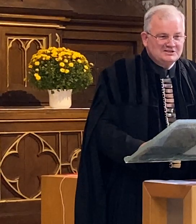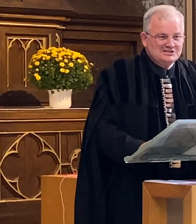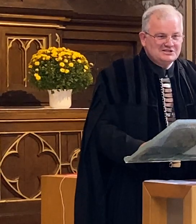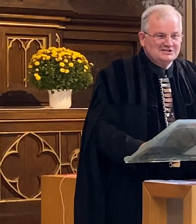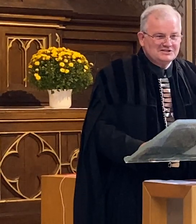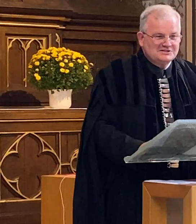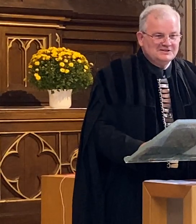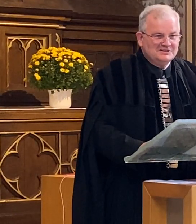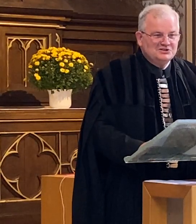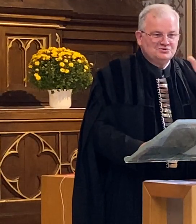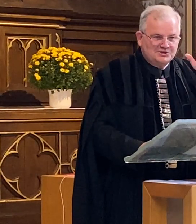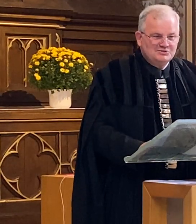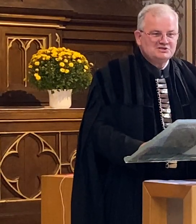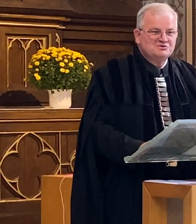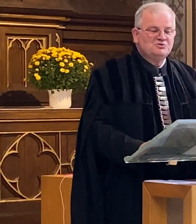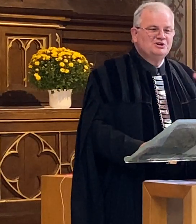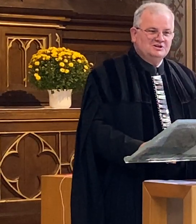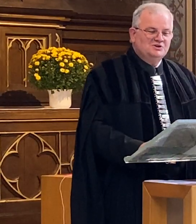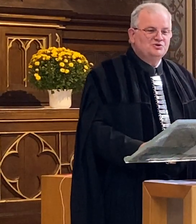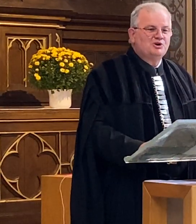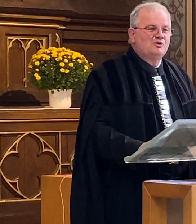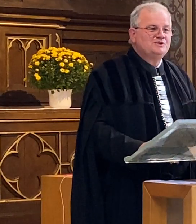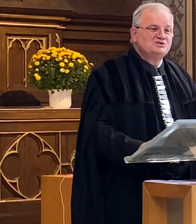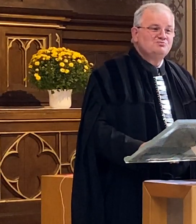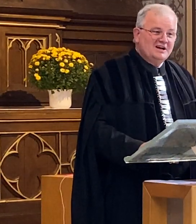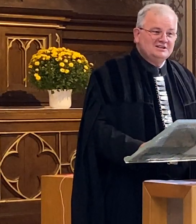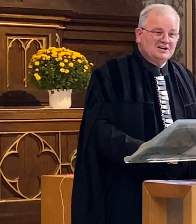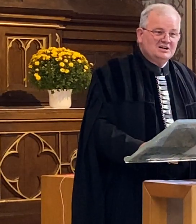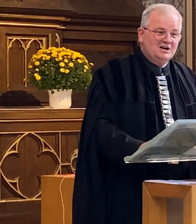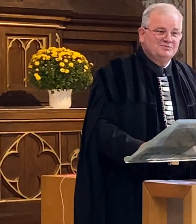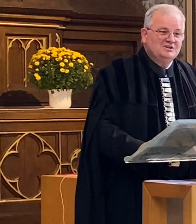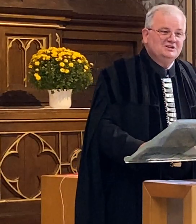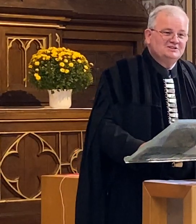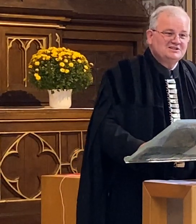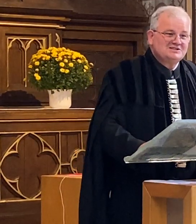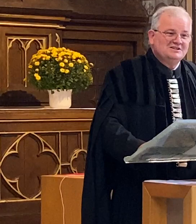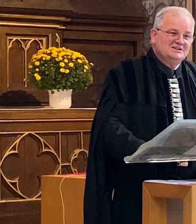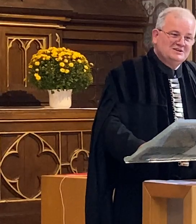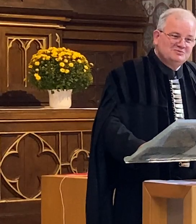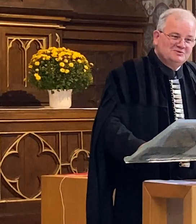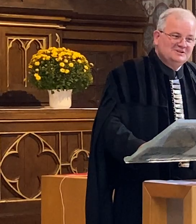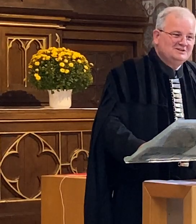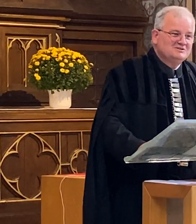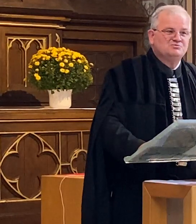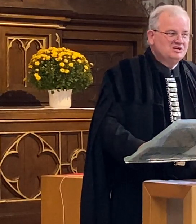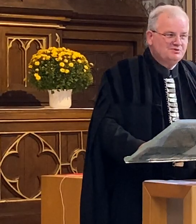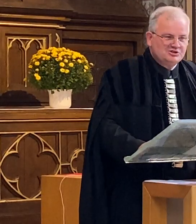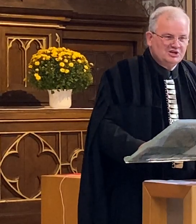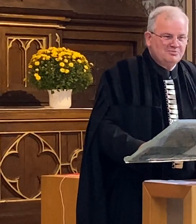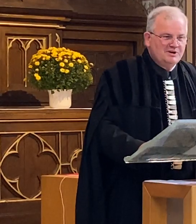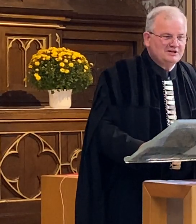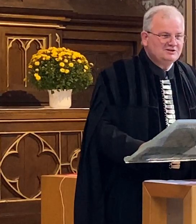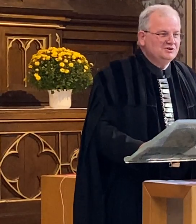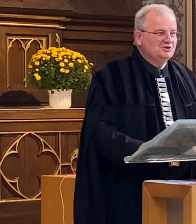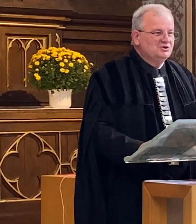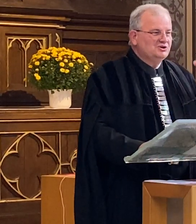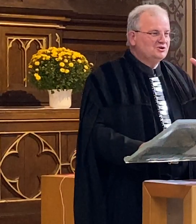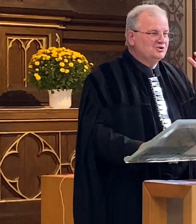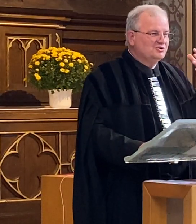eures Angesichtes nicht nur in diesem Sommer überhaupt dazu beigetragen habt, dass im, zum Beispiel in